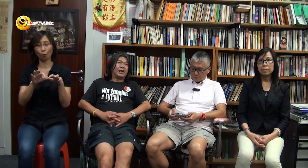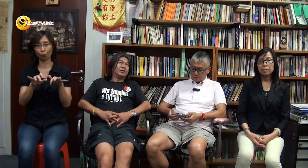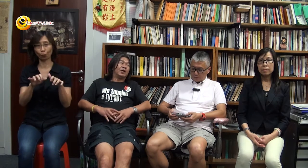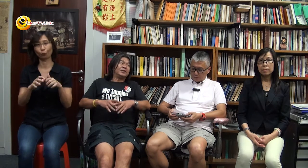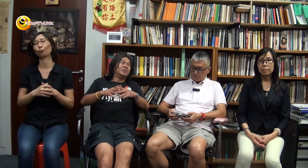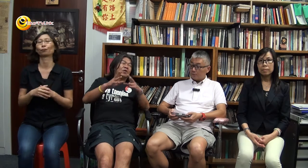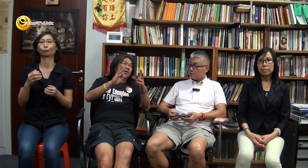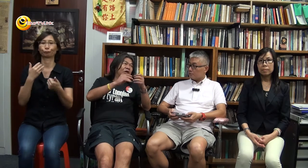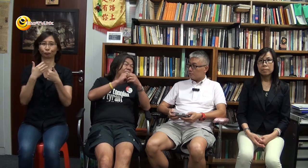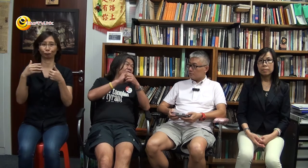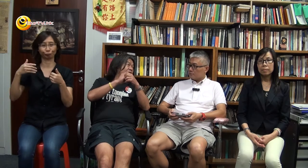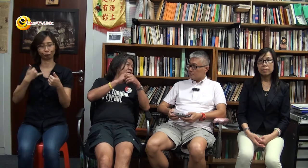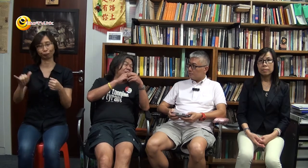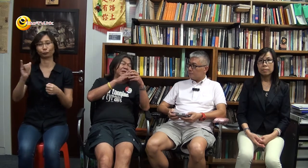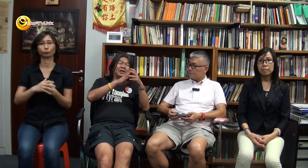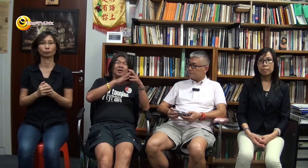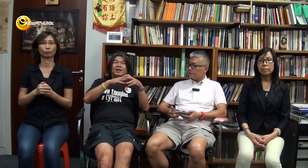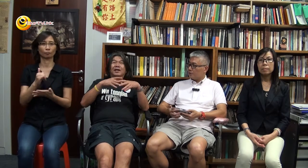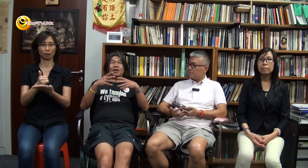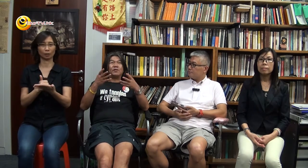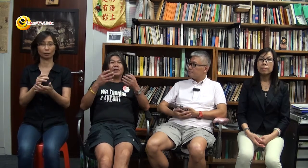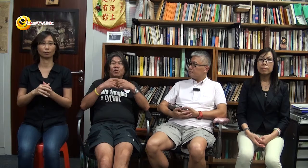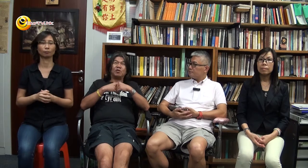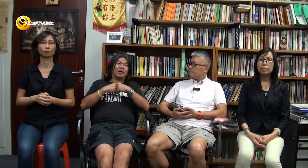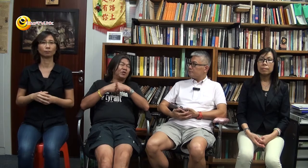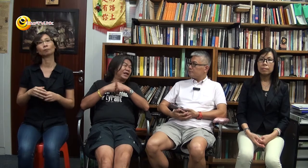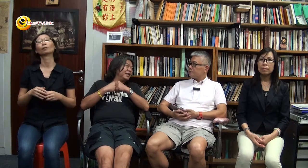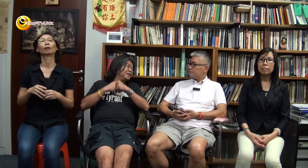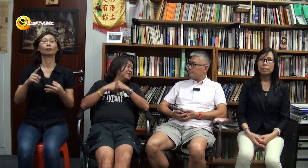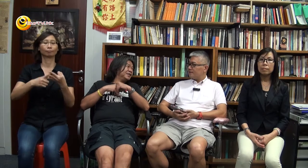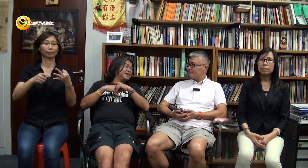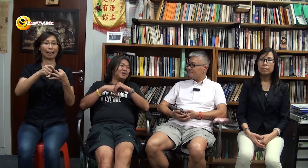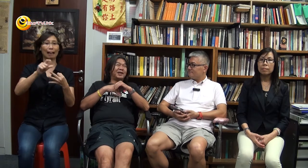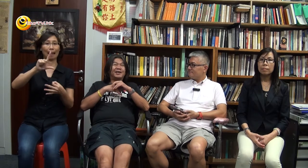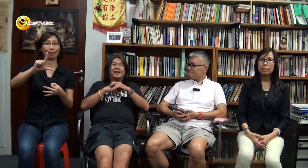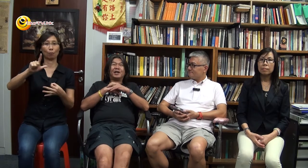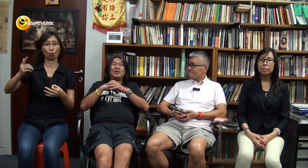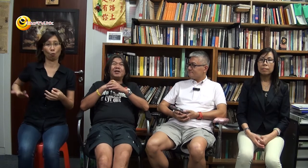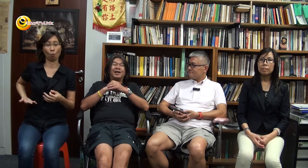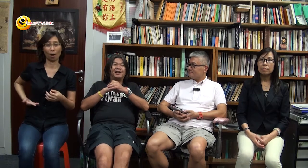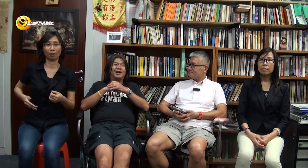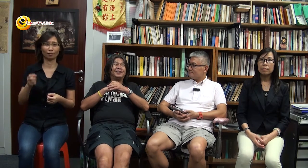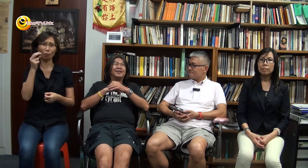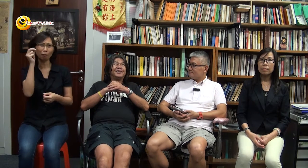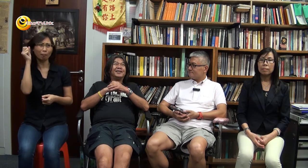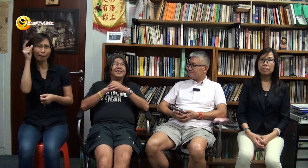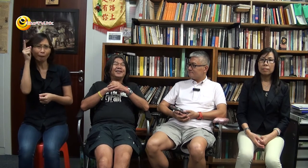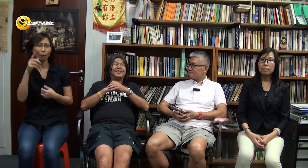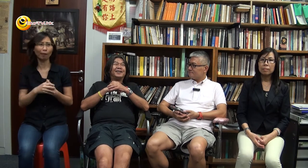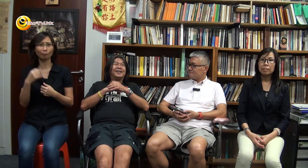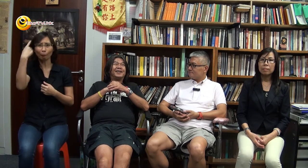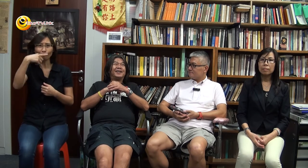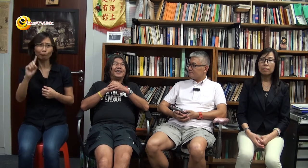咁所以嗱，我哋先唔好講鄧國威喺度啦，我哋慢慢研究。你講翻劉江華都好頂人嘅喎，係咪？有邊個人係